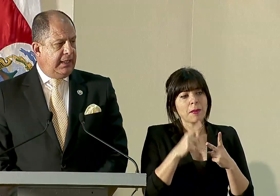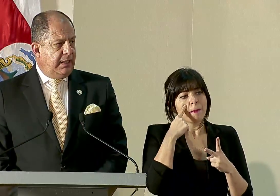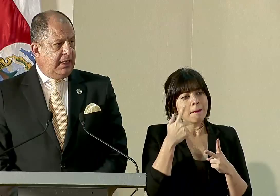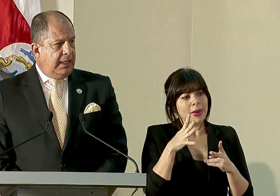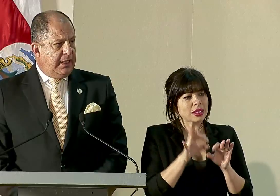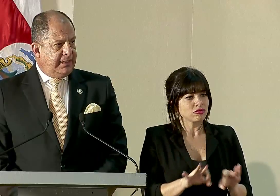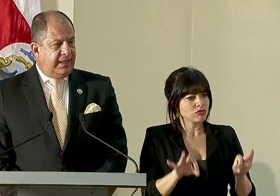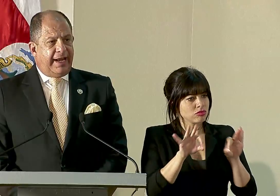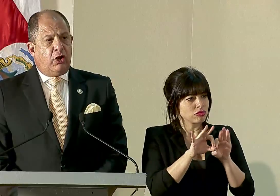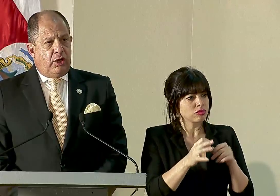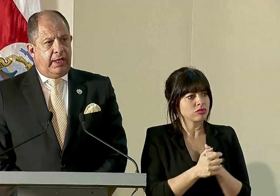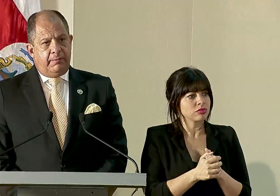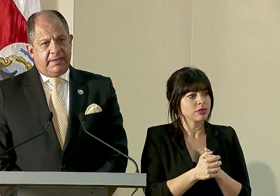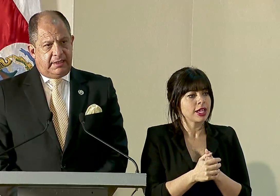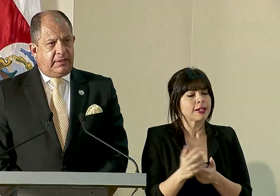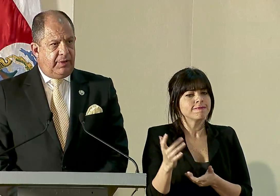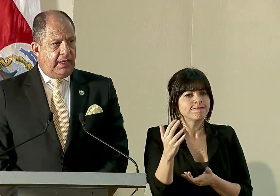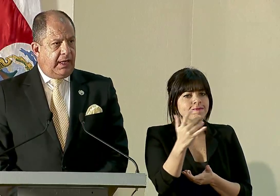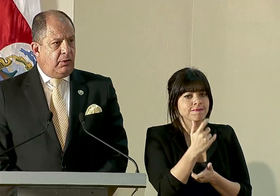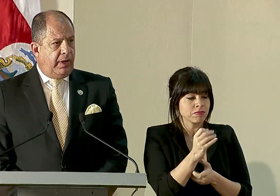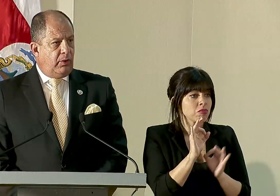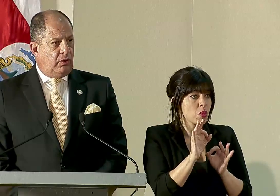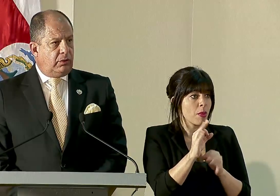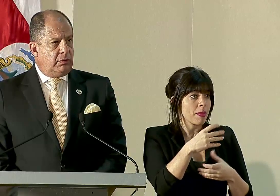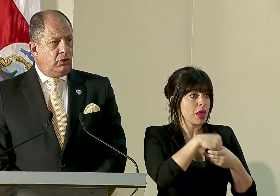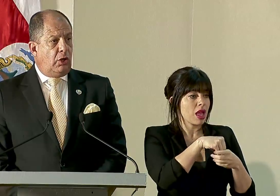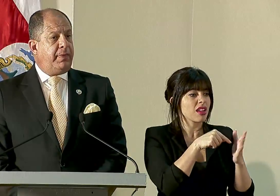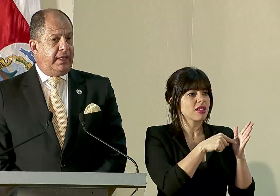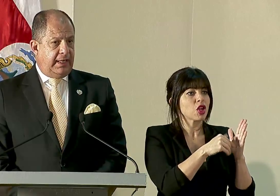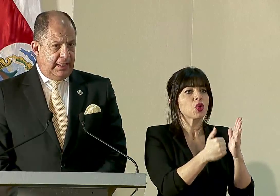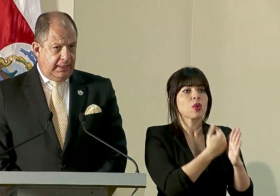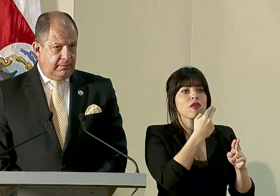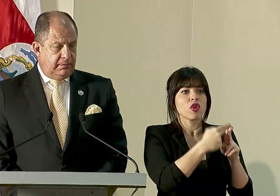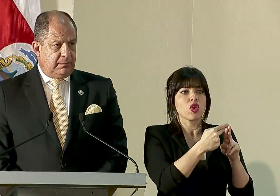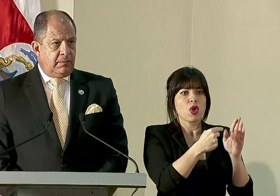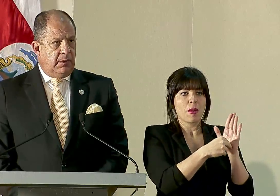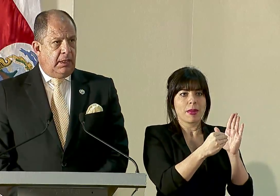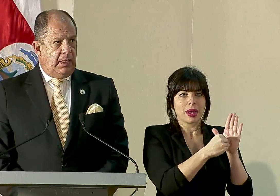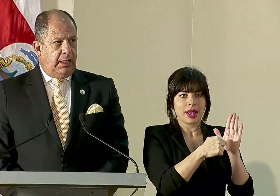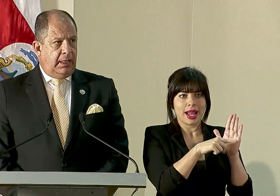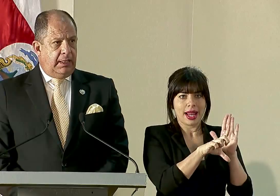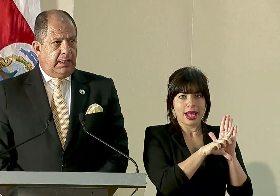fundamental, que se recoge bastante bien en el nuevo nombre de la ley,